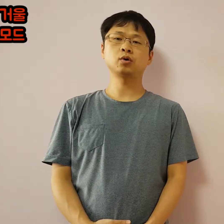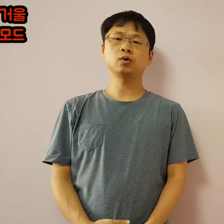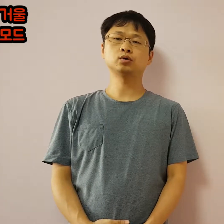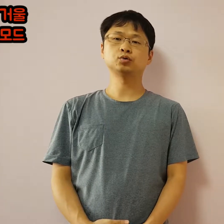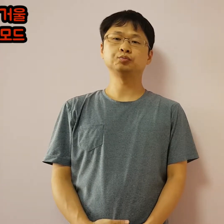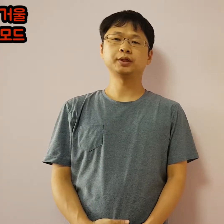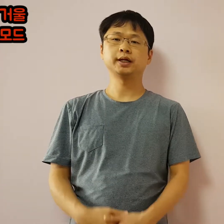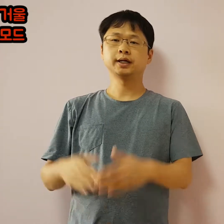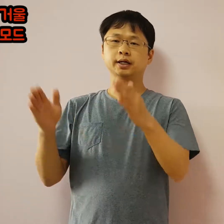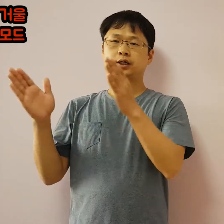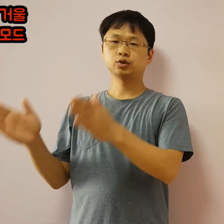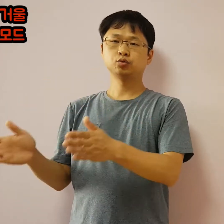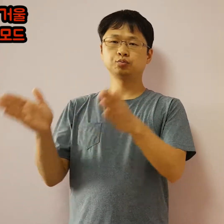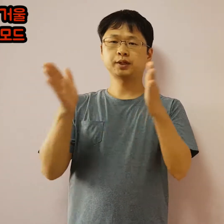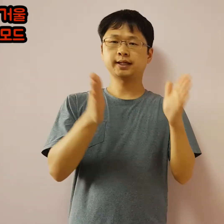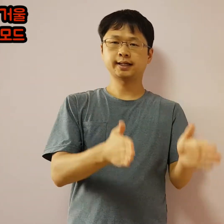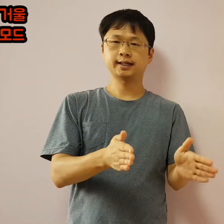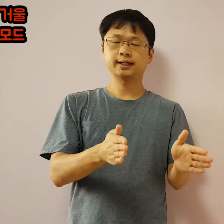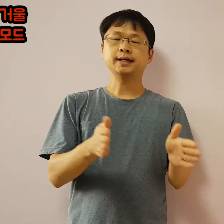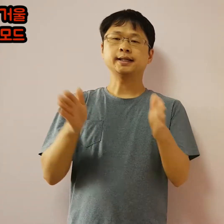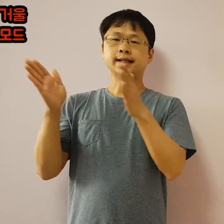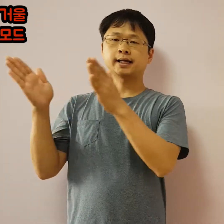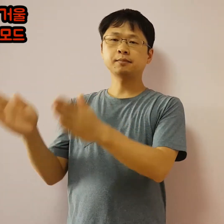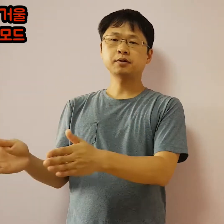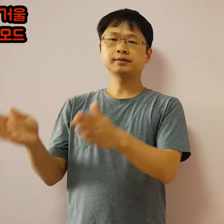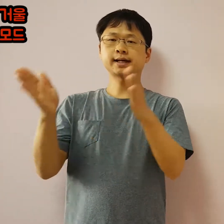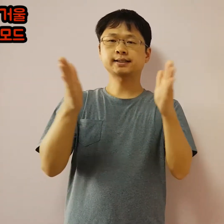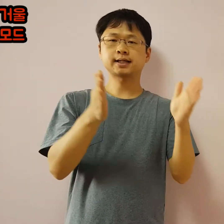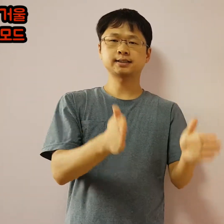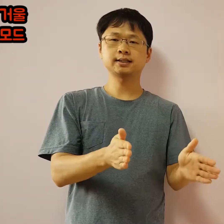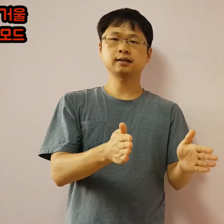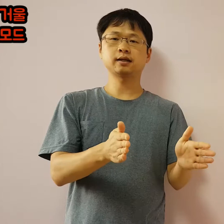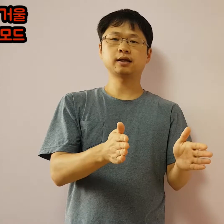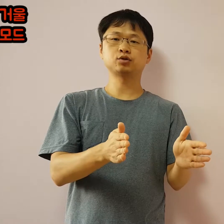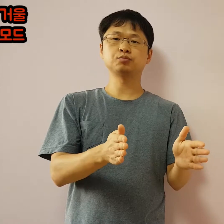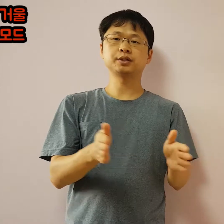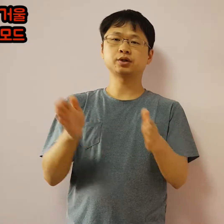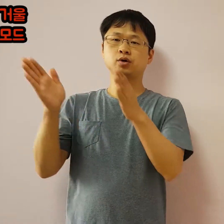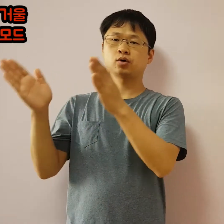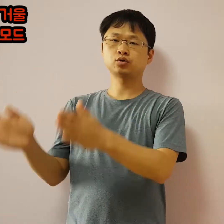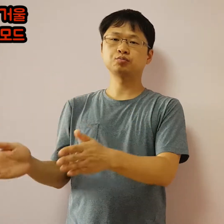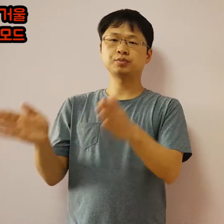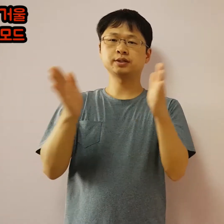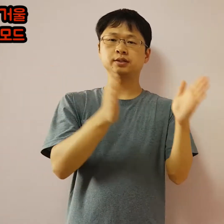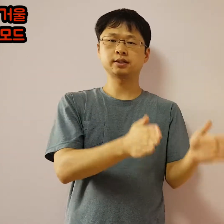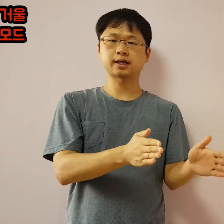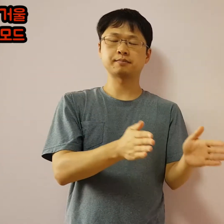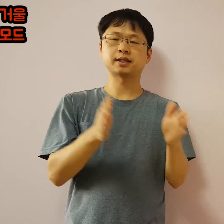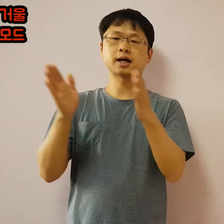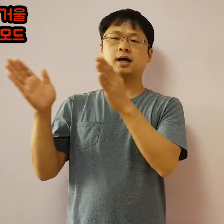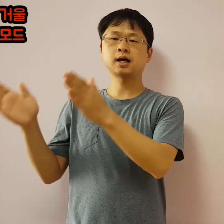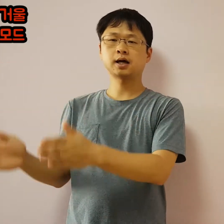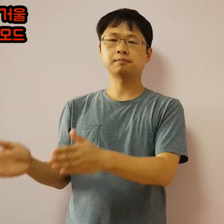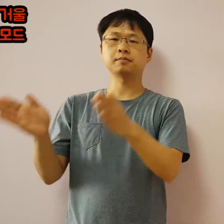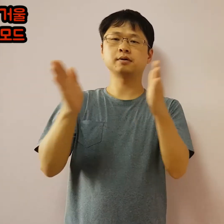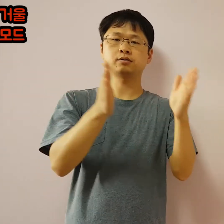수화로 준비 단계별로 착착 진행되는 게 준비죠. 준비는 이렇게 합니다. 한 번, 두